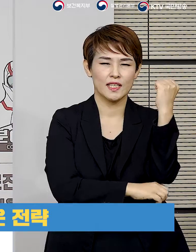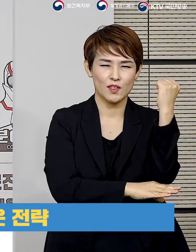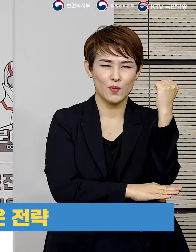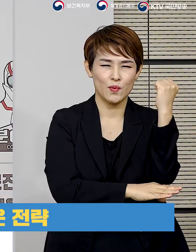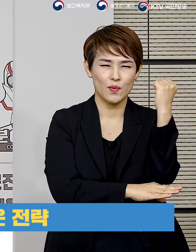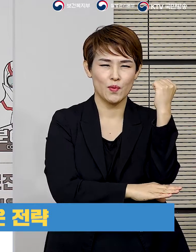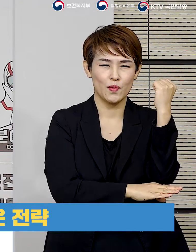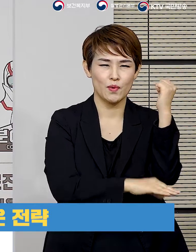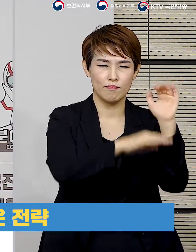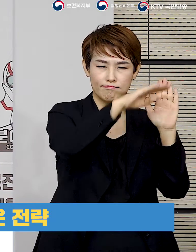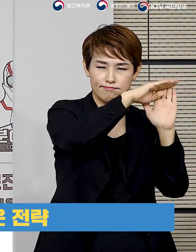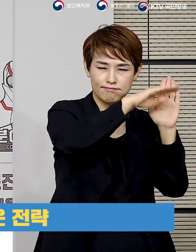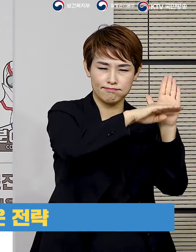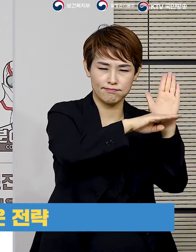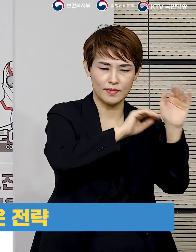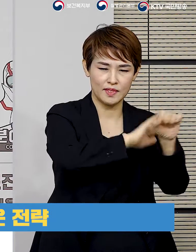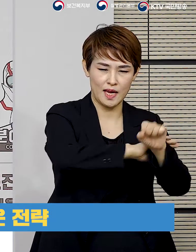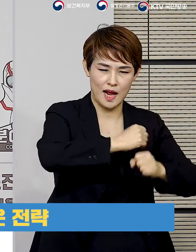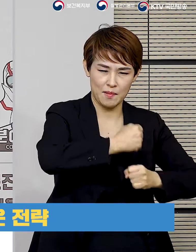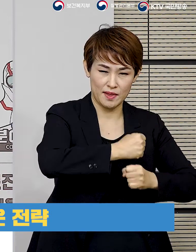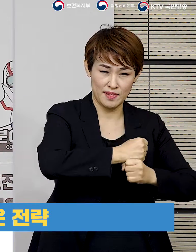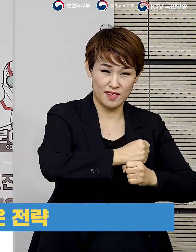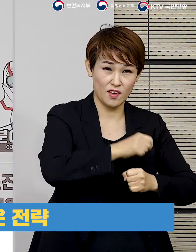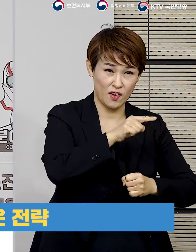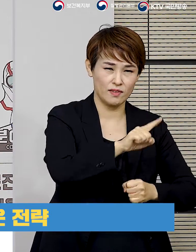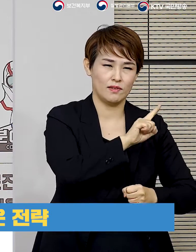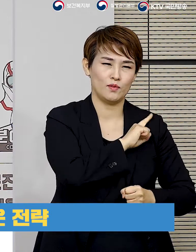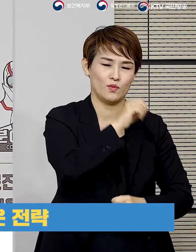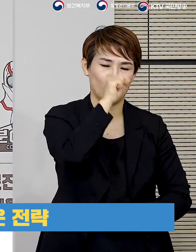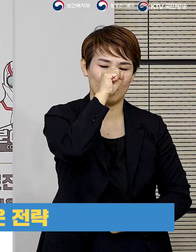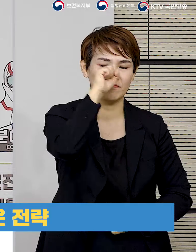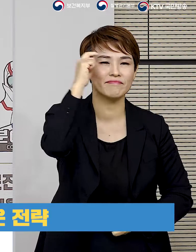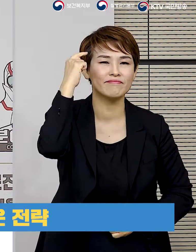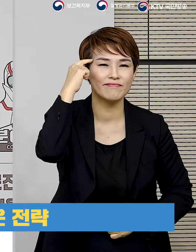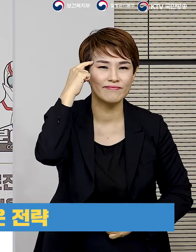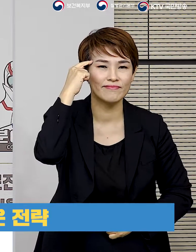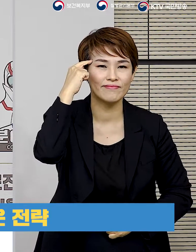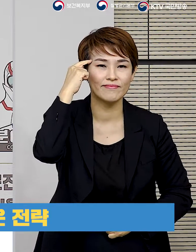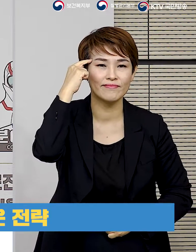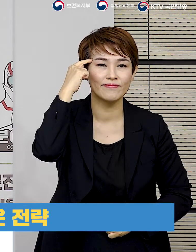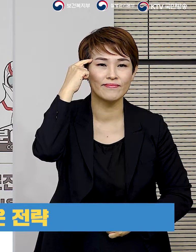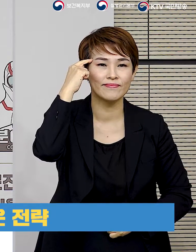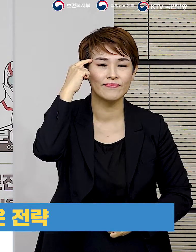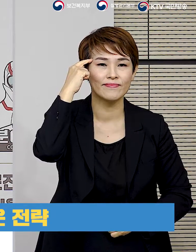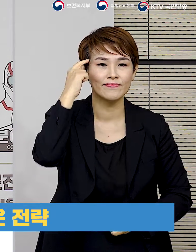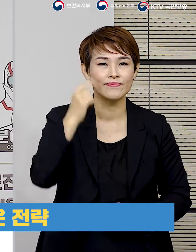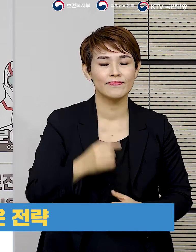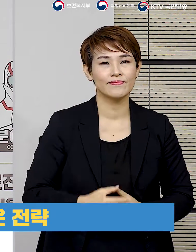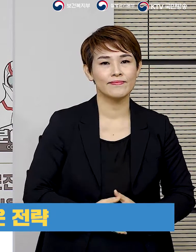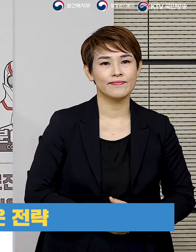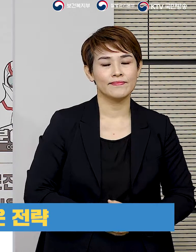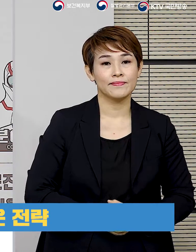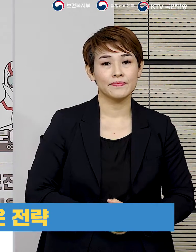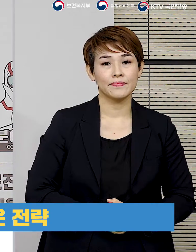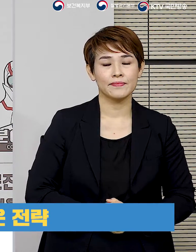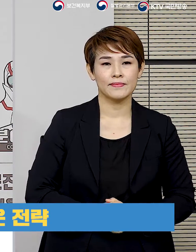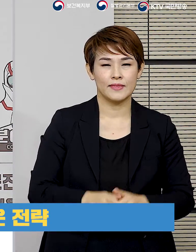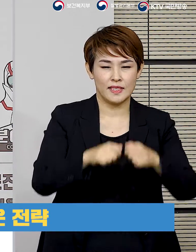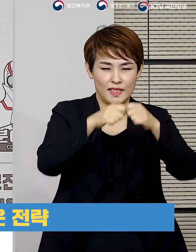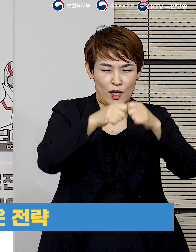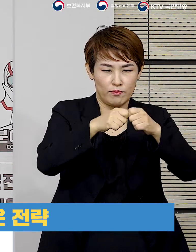우선은 초안을 잘 만드는 것이 가장 좋은 전략이라고 생각하고 있습니다.